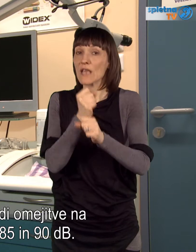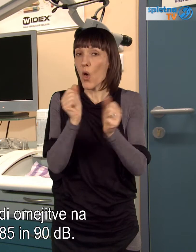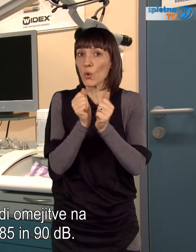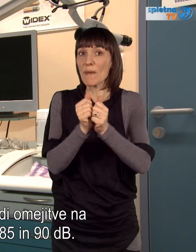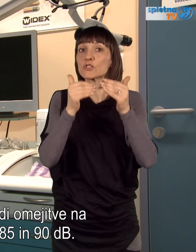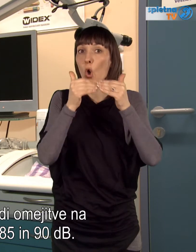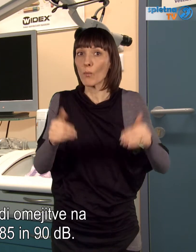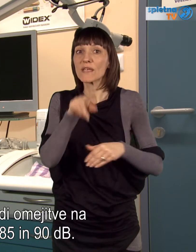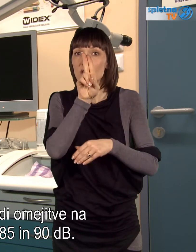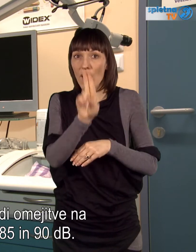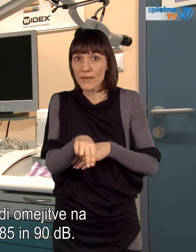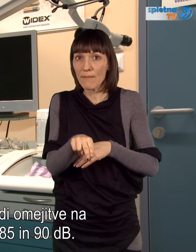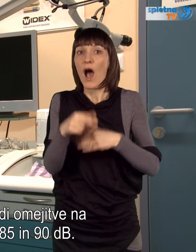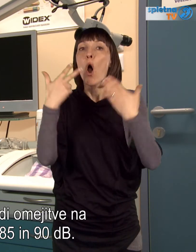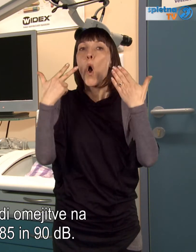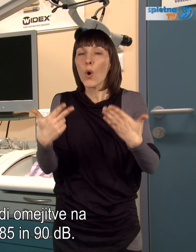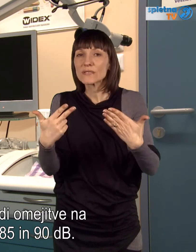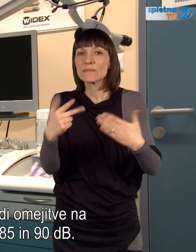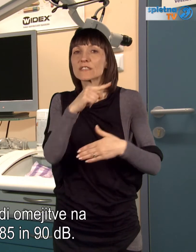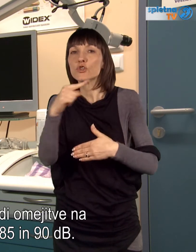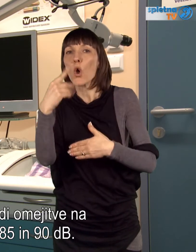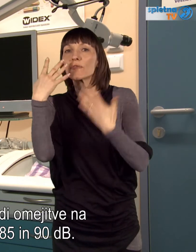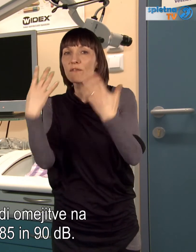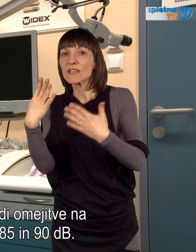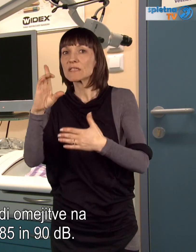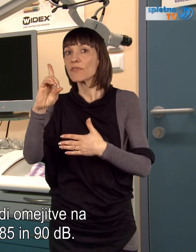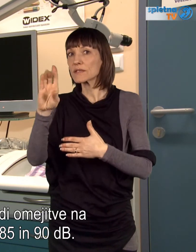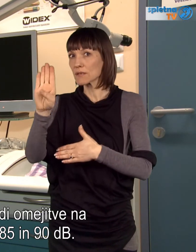mestu med 85 in 90 decibeli.